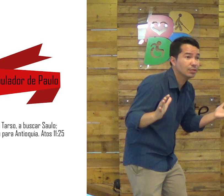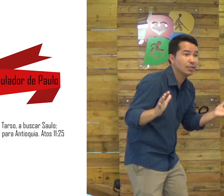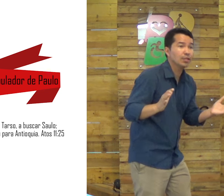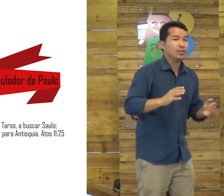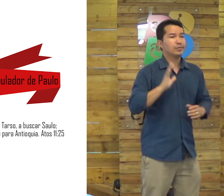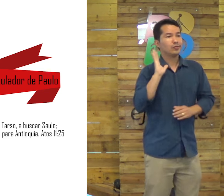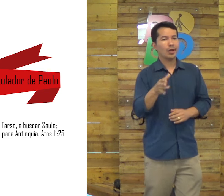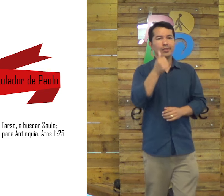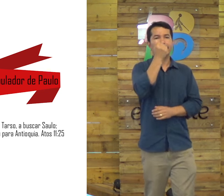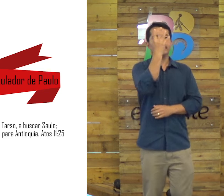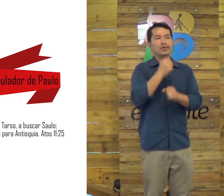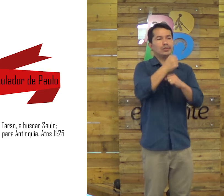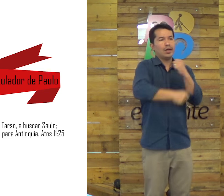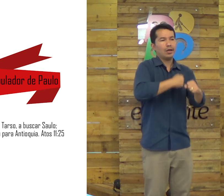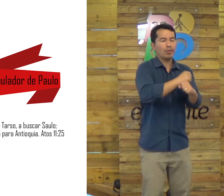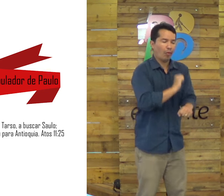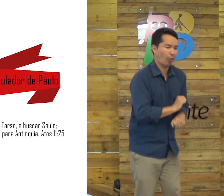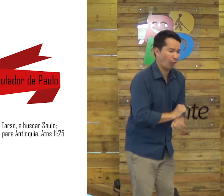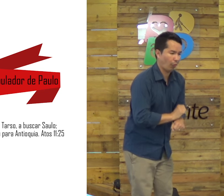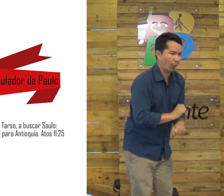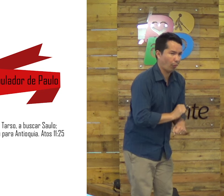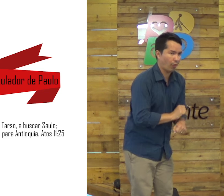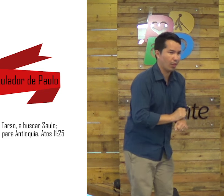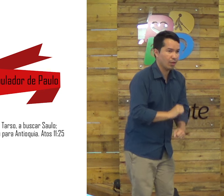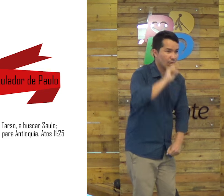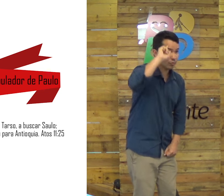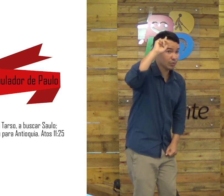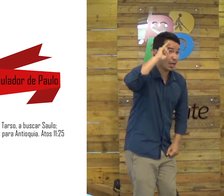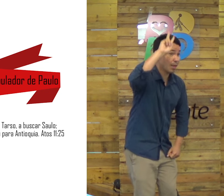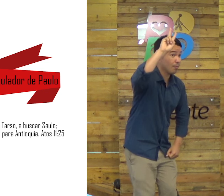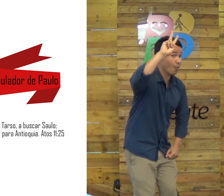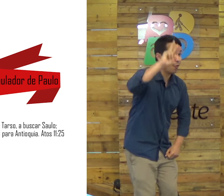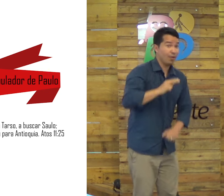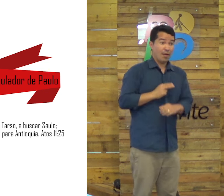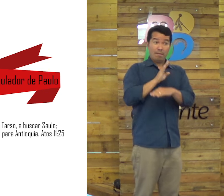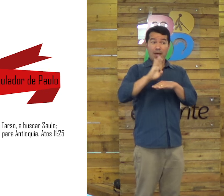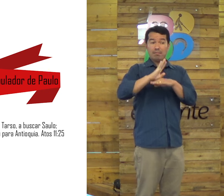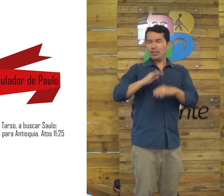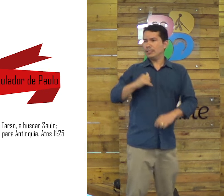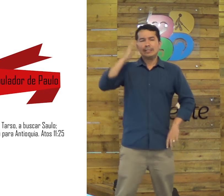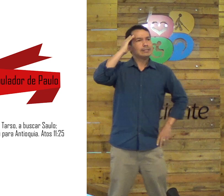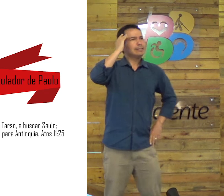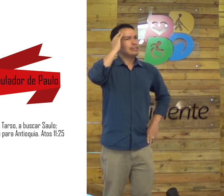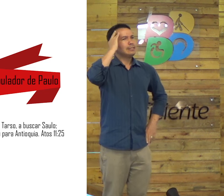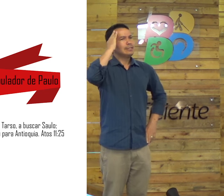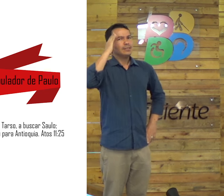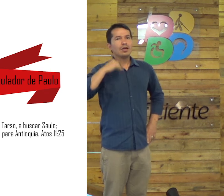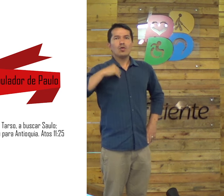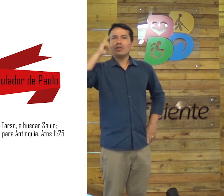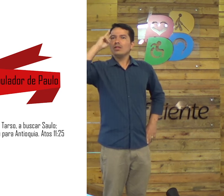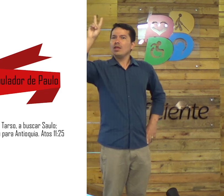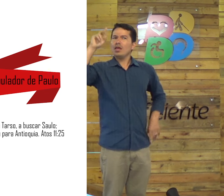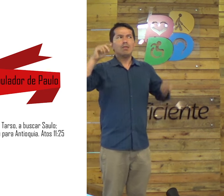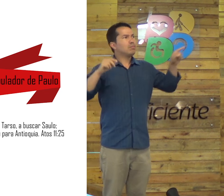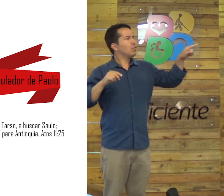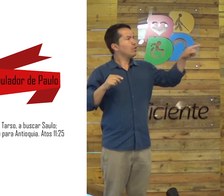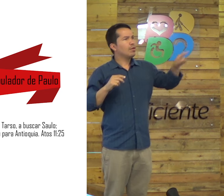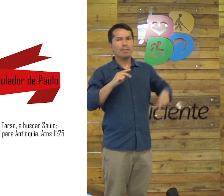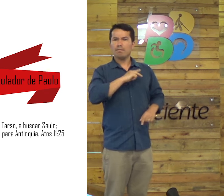mas não sabia do cristianismo. Ficou 14 anos lá, na dele. Aí, um dia, ele se lembrou de Bernabé.